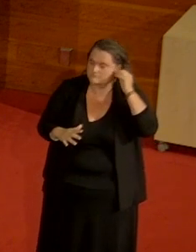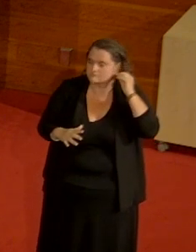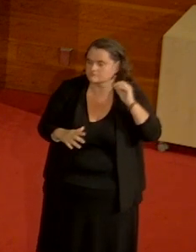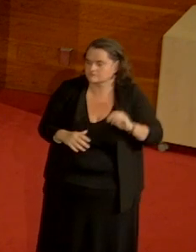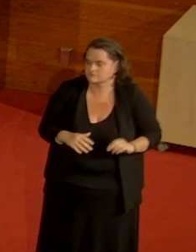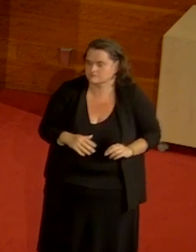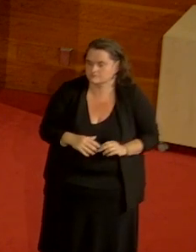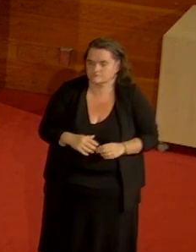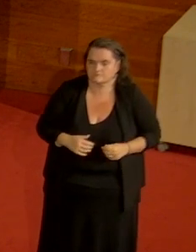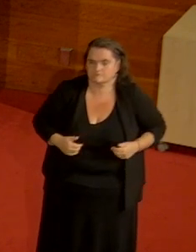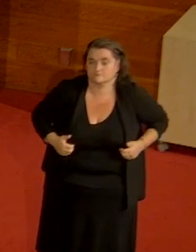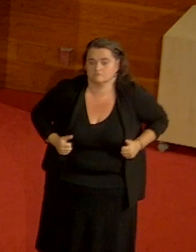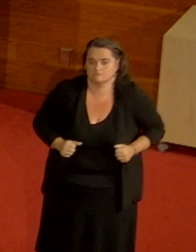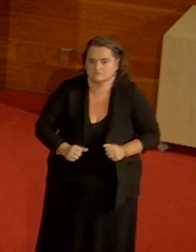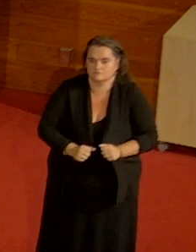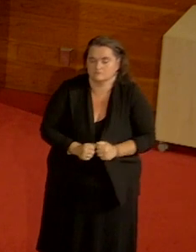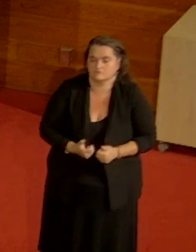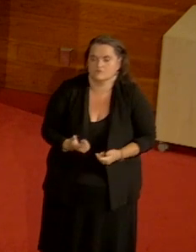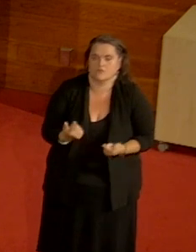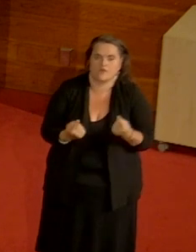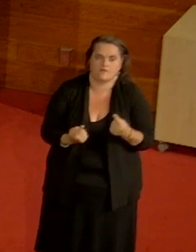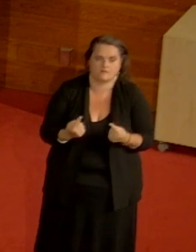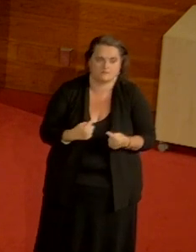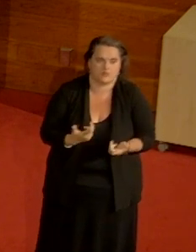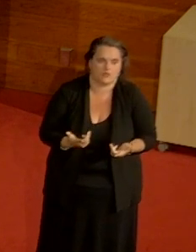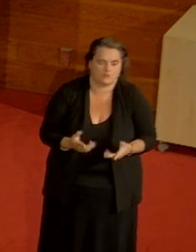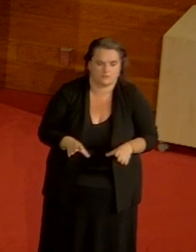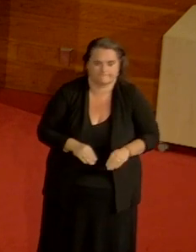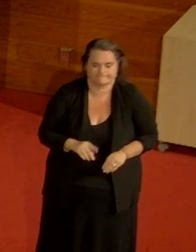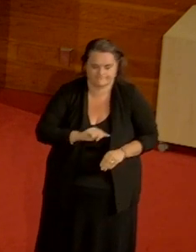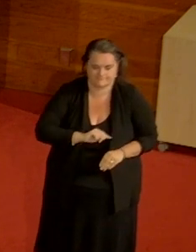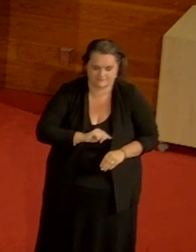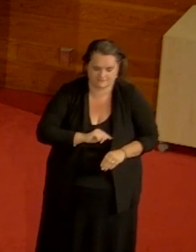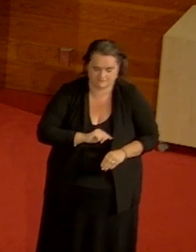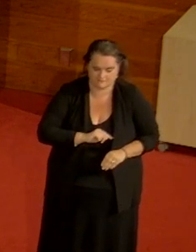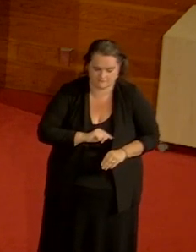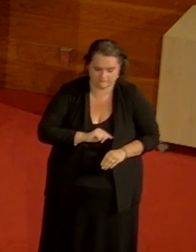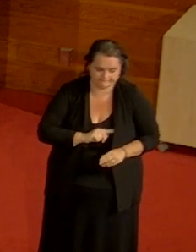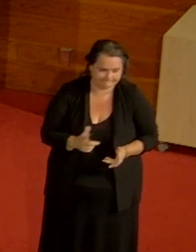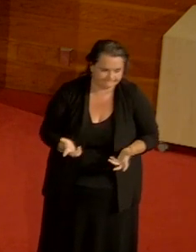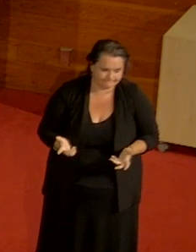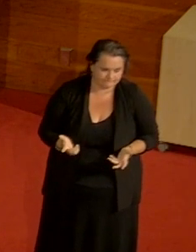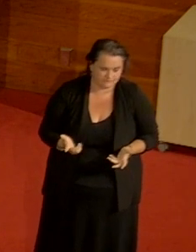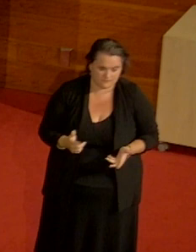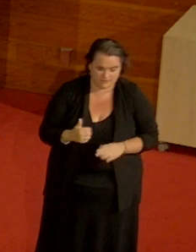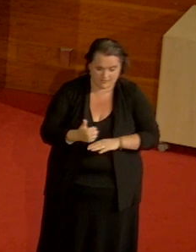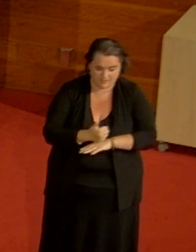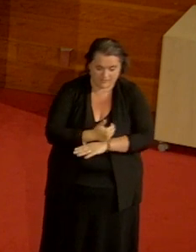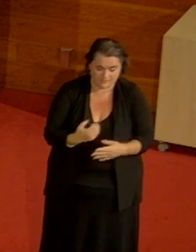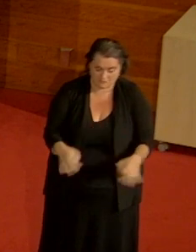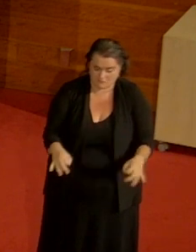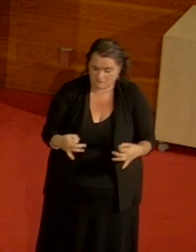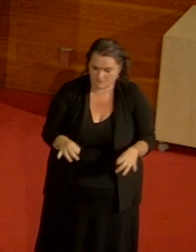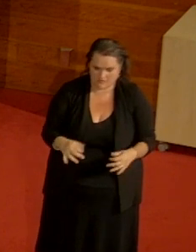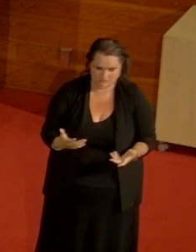más en esa resignación que acabas de decir eh de que es complicado es Es complicado para el ciudadano normal de a pie